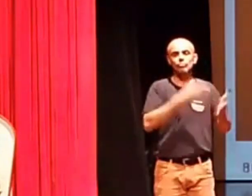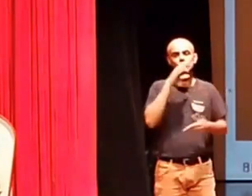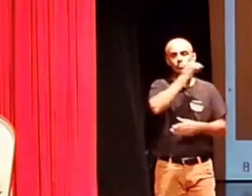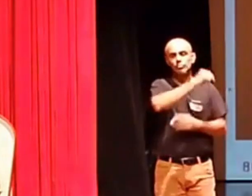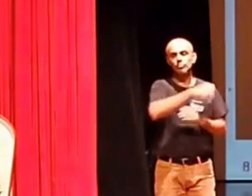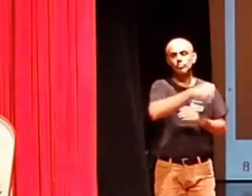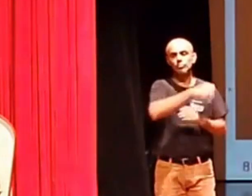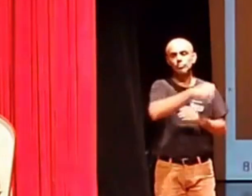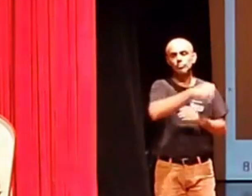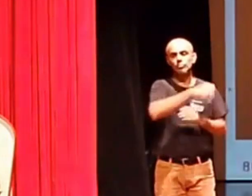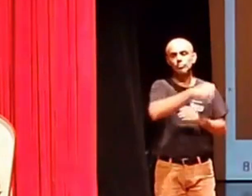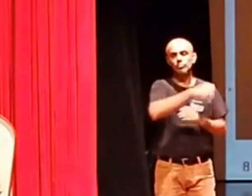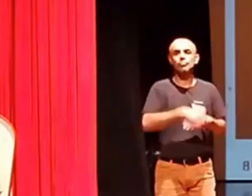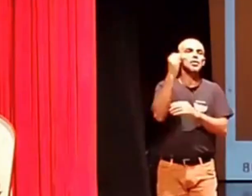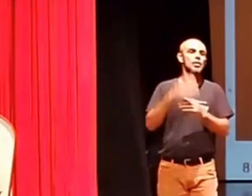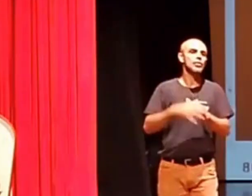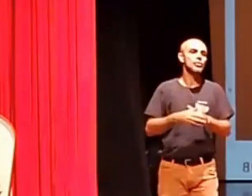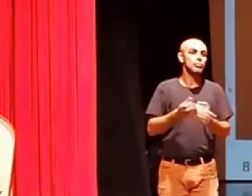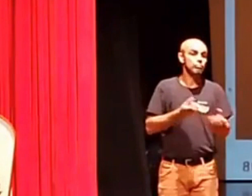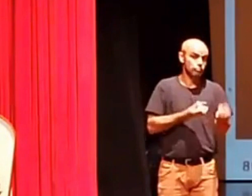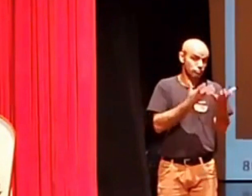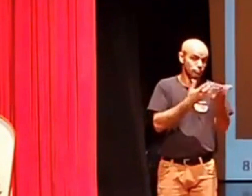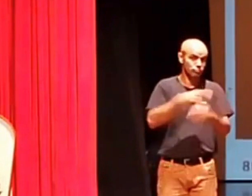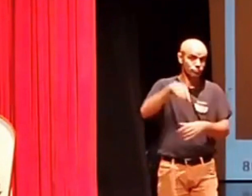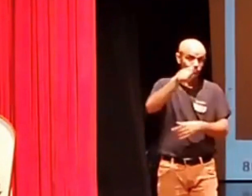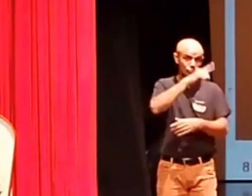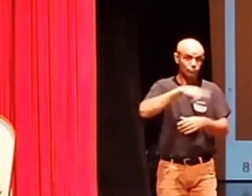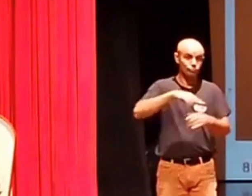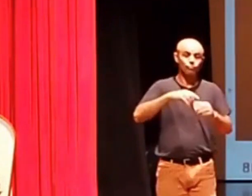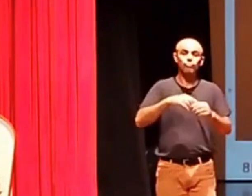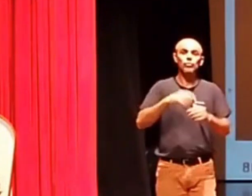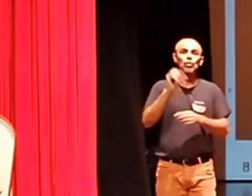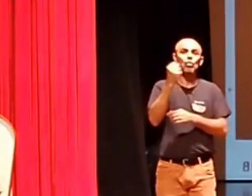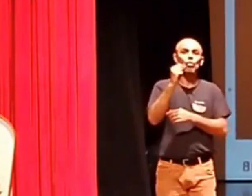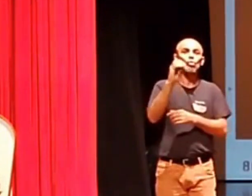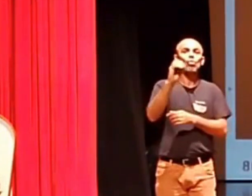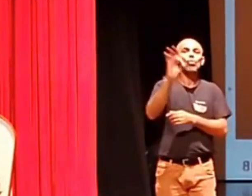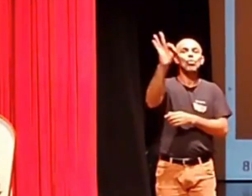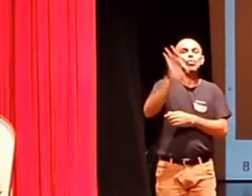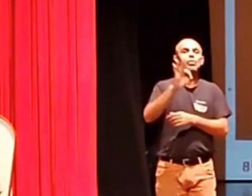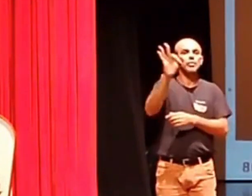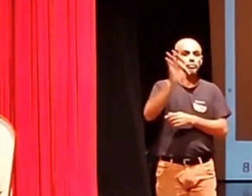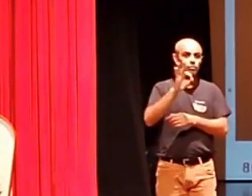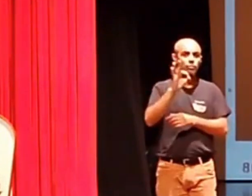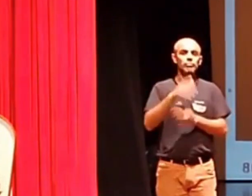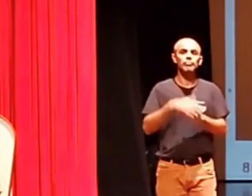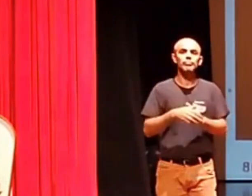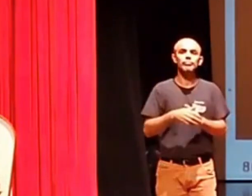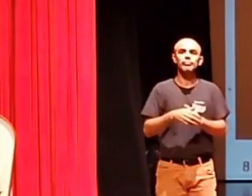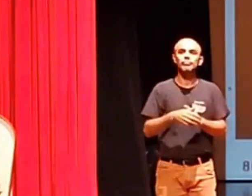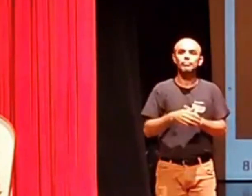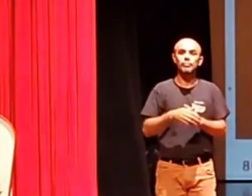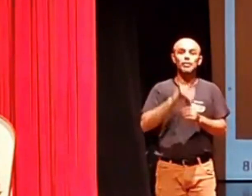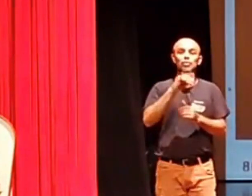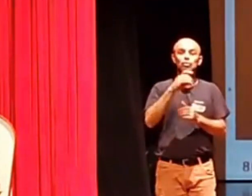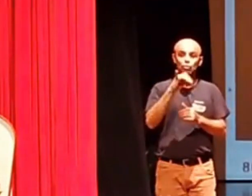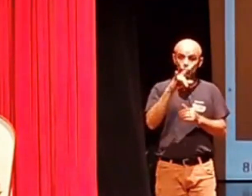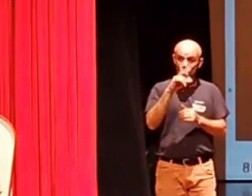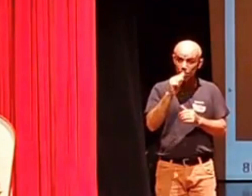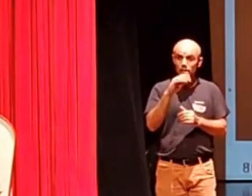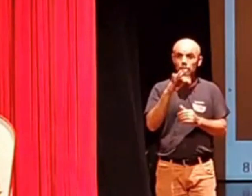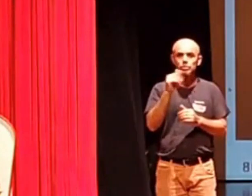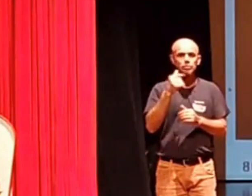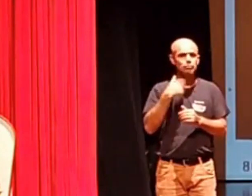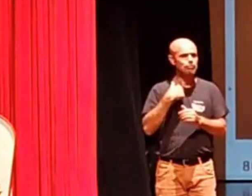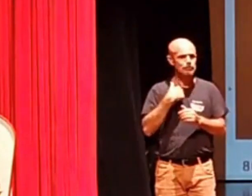E é importante falar, né, que eu já mencionei para vocês, que 80% dos casos são do tipo idiopática, ou